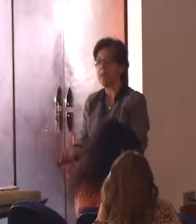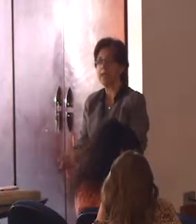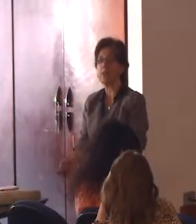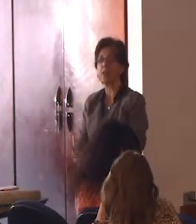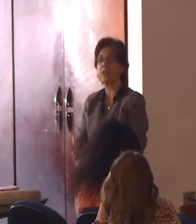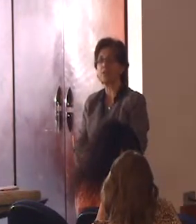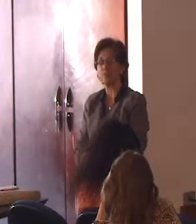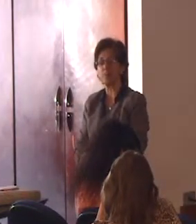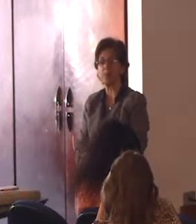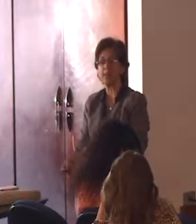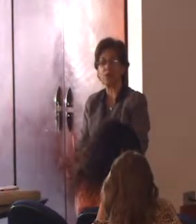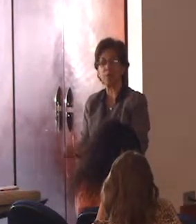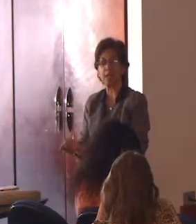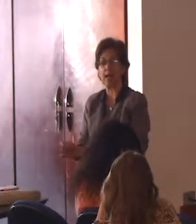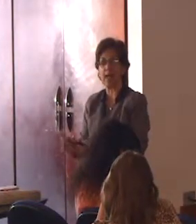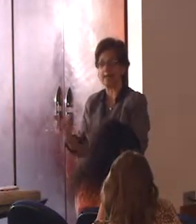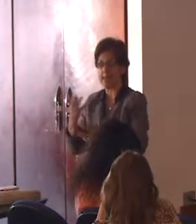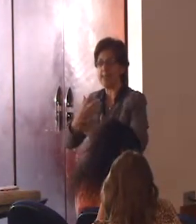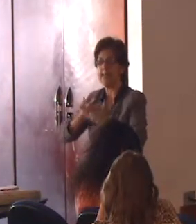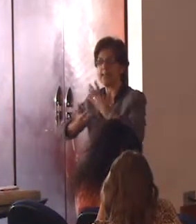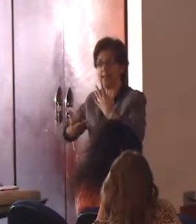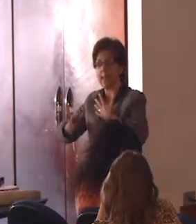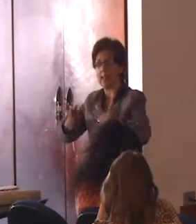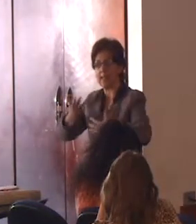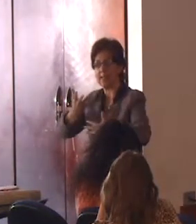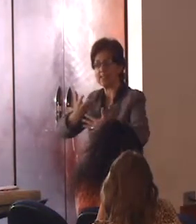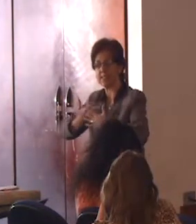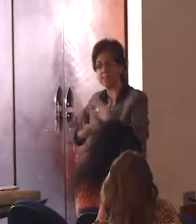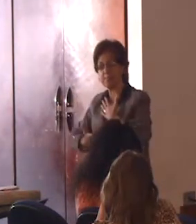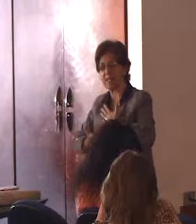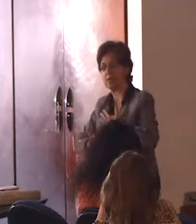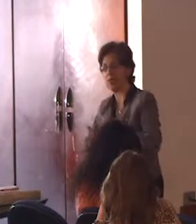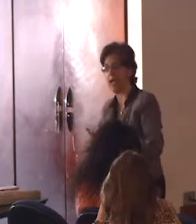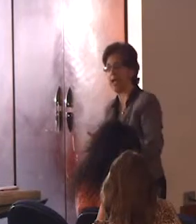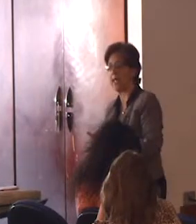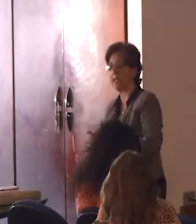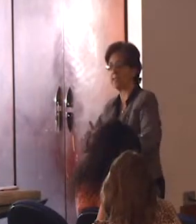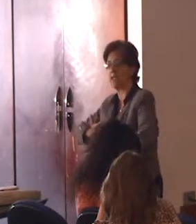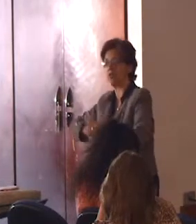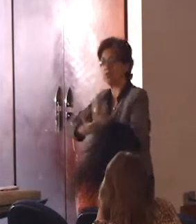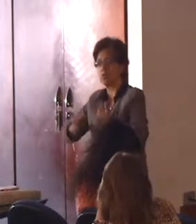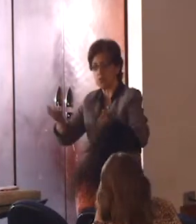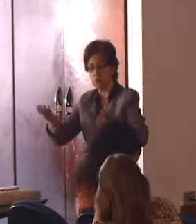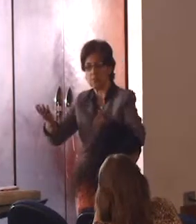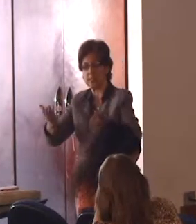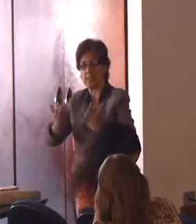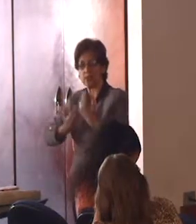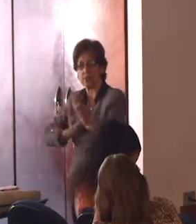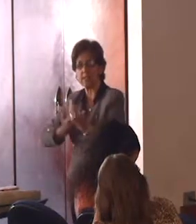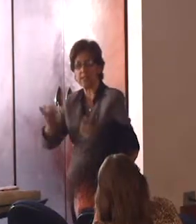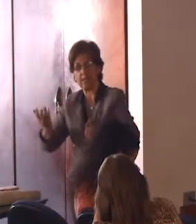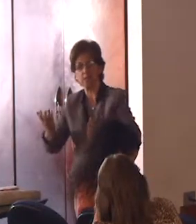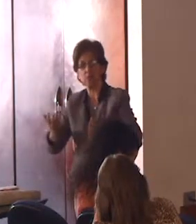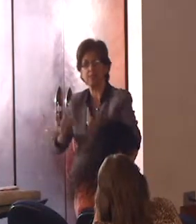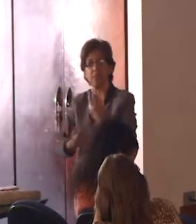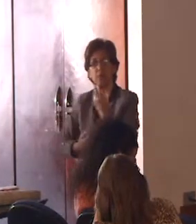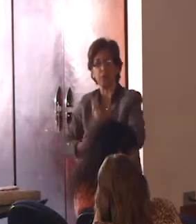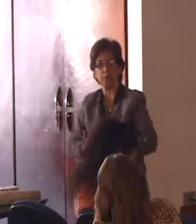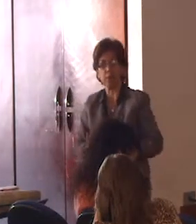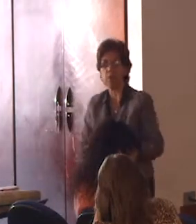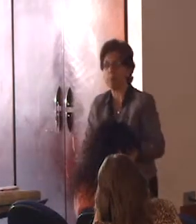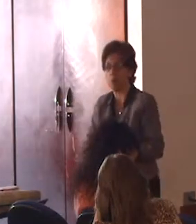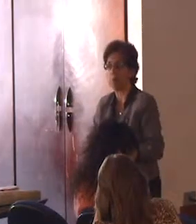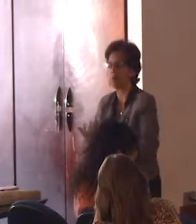los compromisos que hay, pero tiene otras formas de comunicar y de ese respeto que hay hacia los turnos, hacia